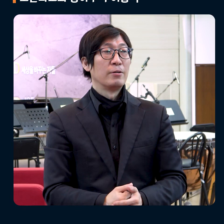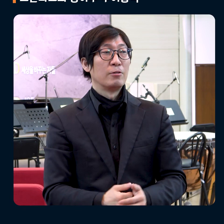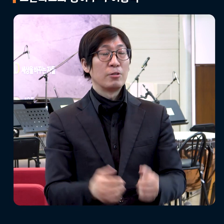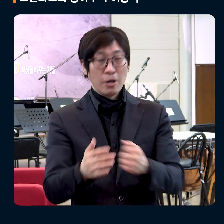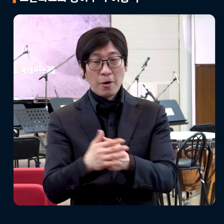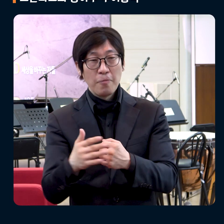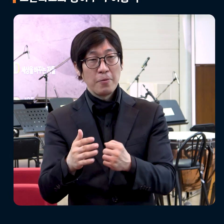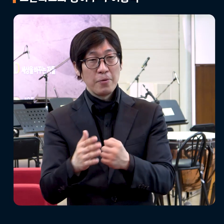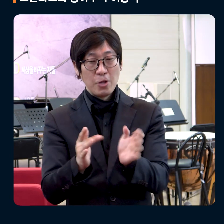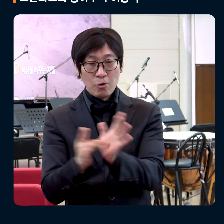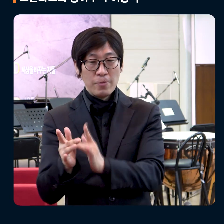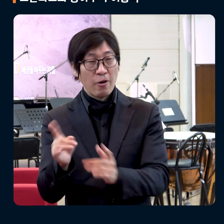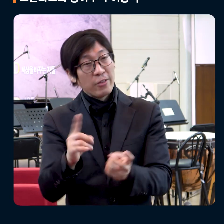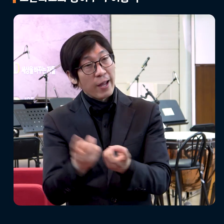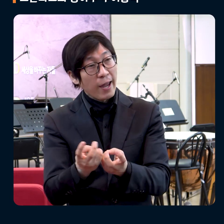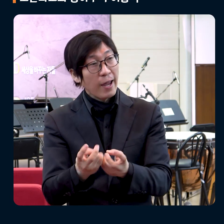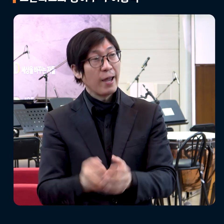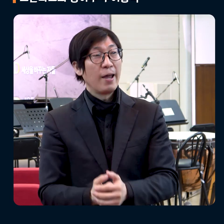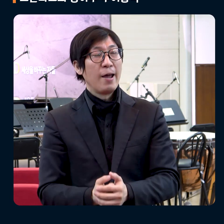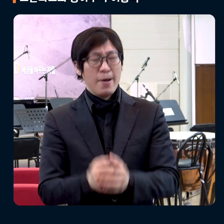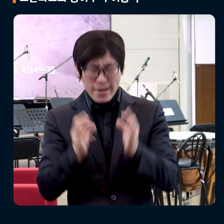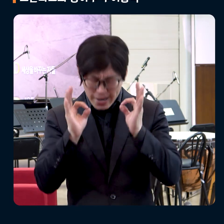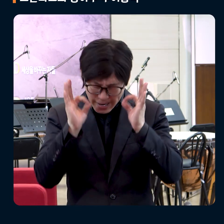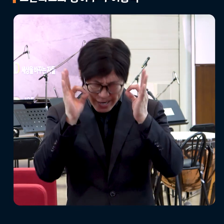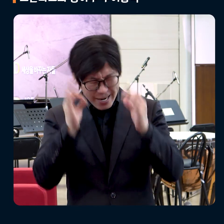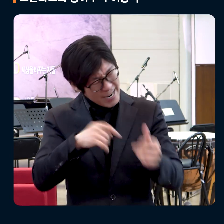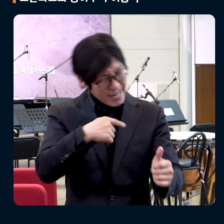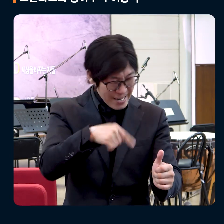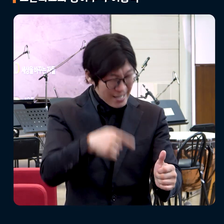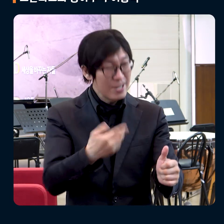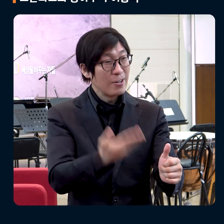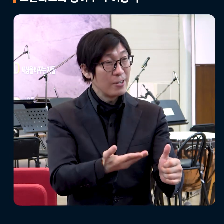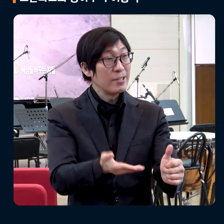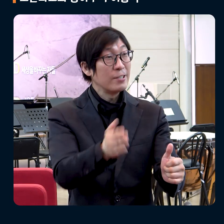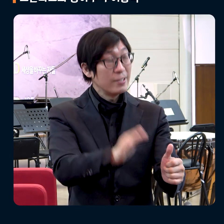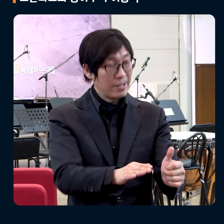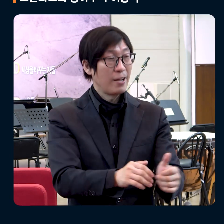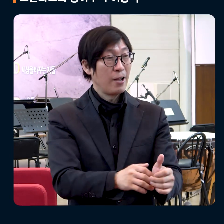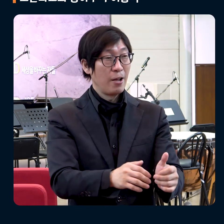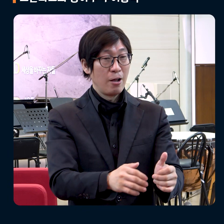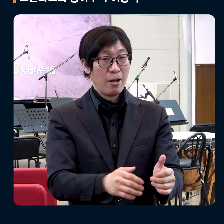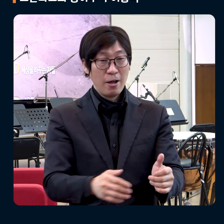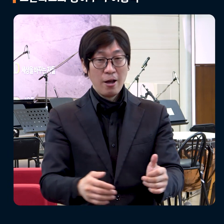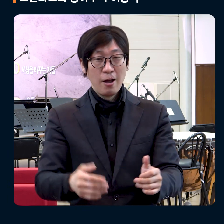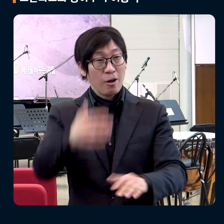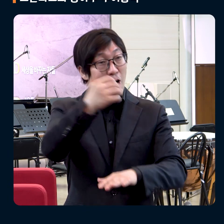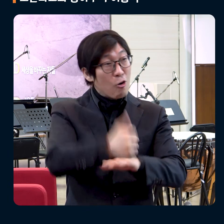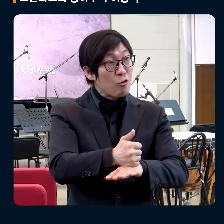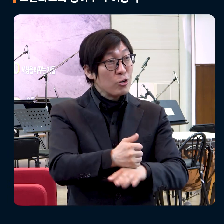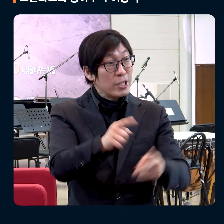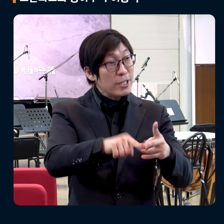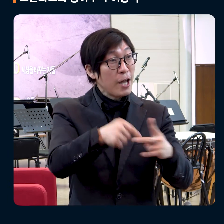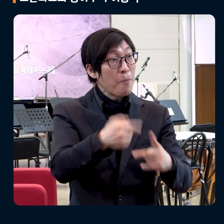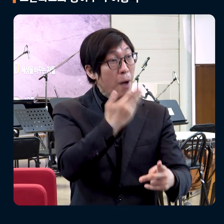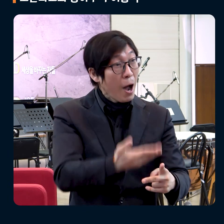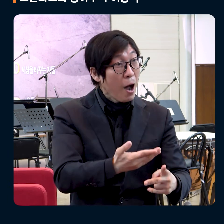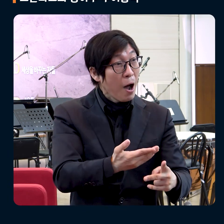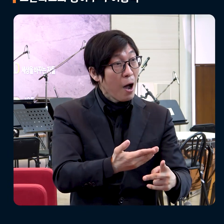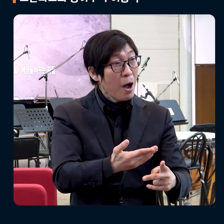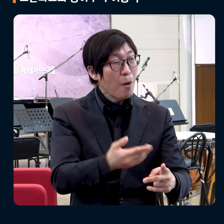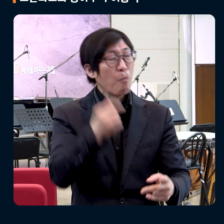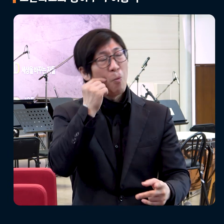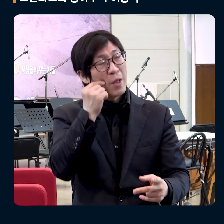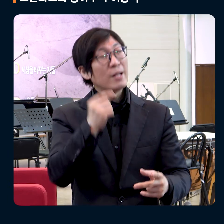그러니까 예수님께서 그렇게 애쓰면서 가르치셨지만 결국은 예수님의 가르침이 실패한